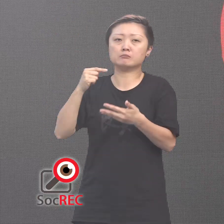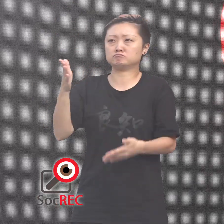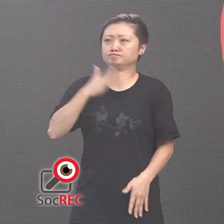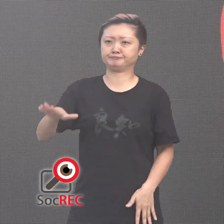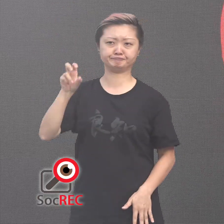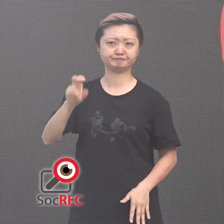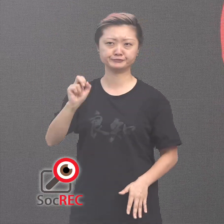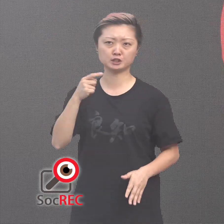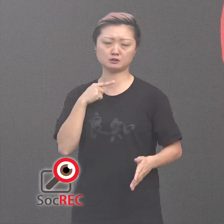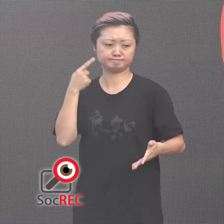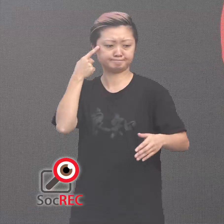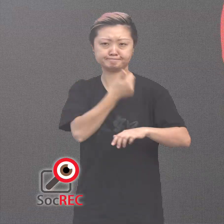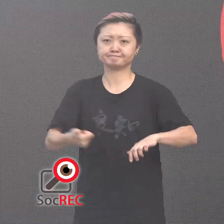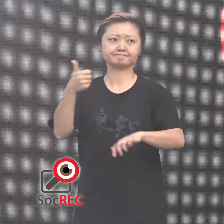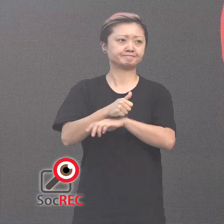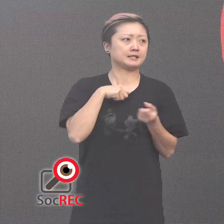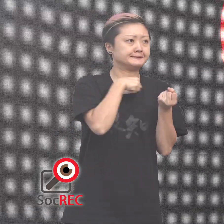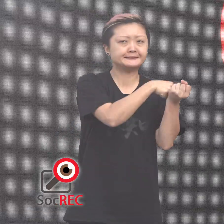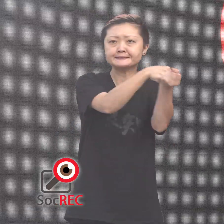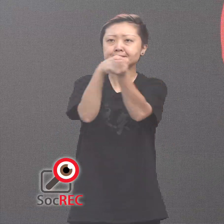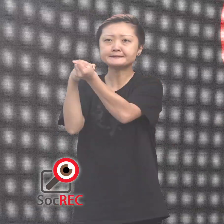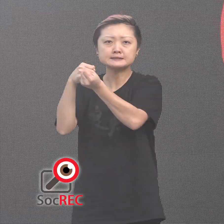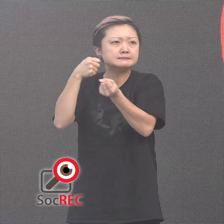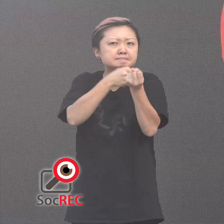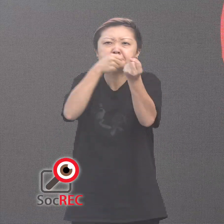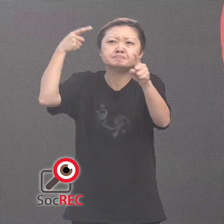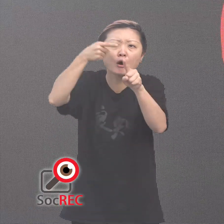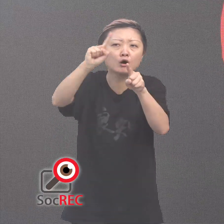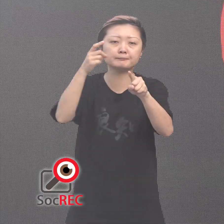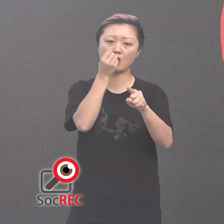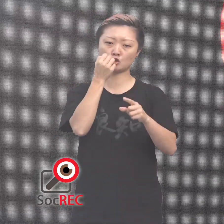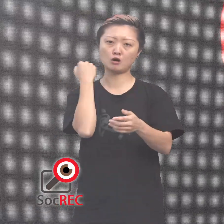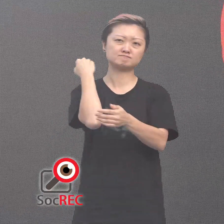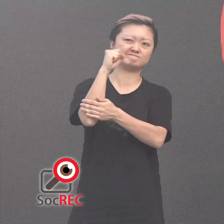里支持大家追逐自由民主的运动。